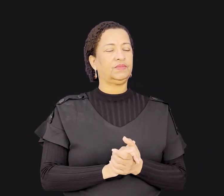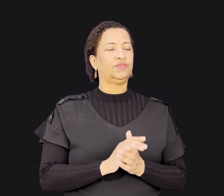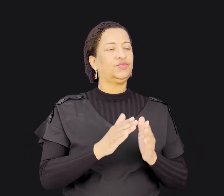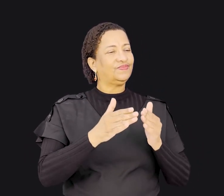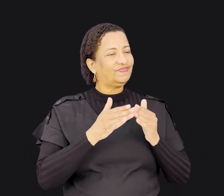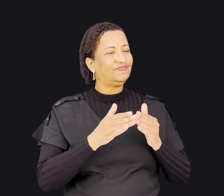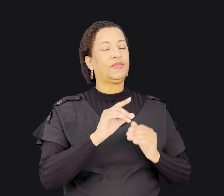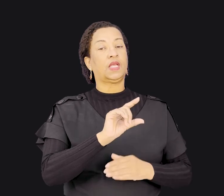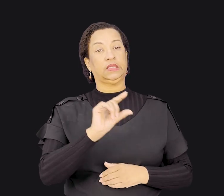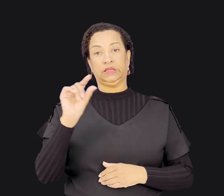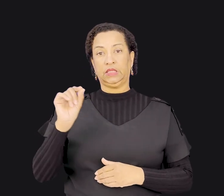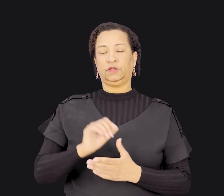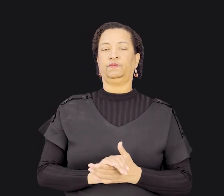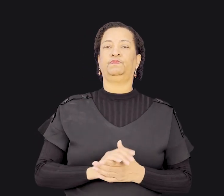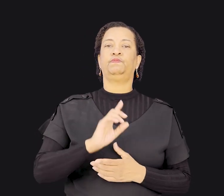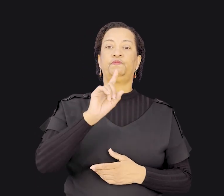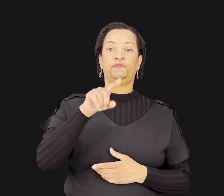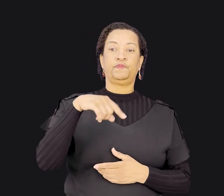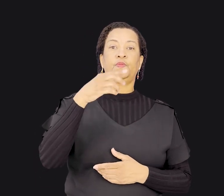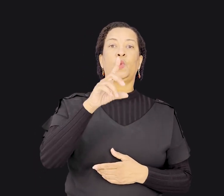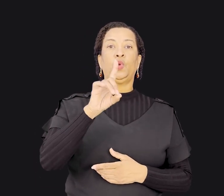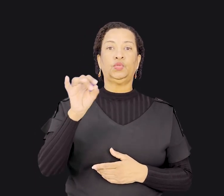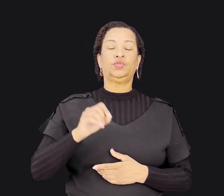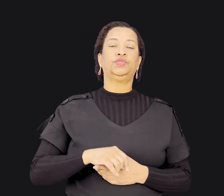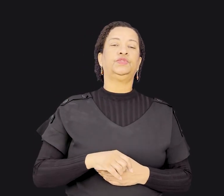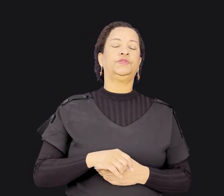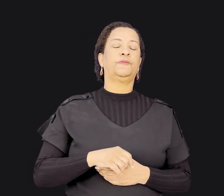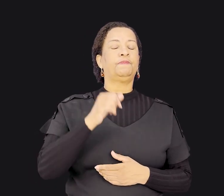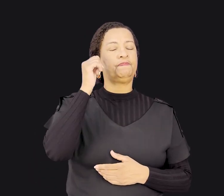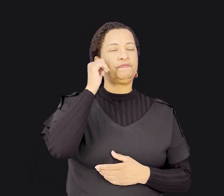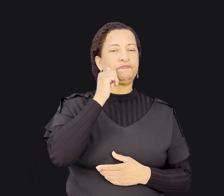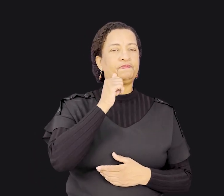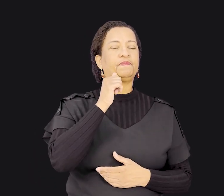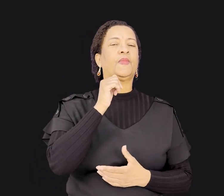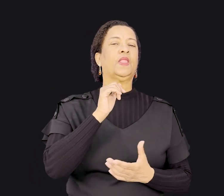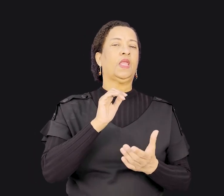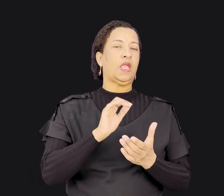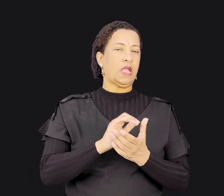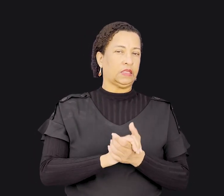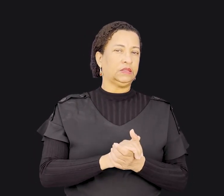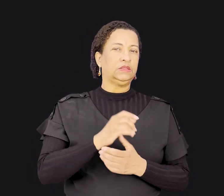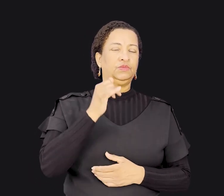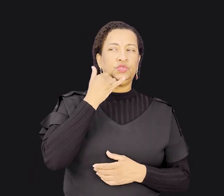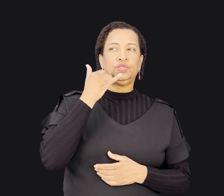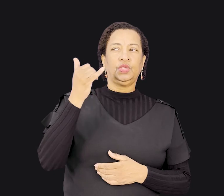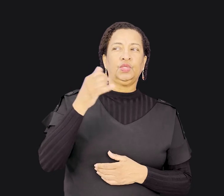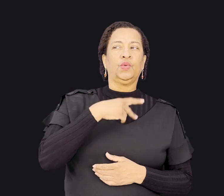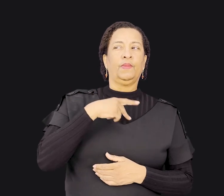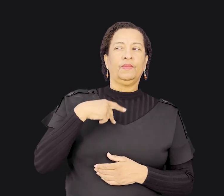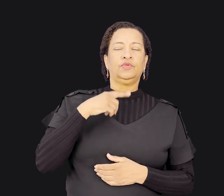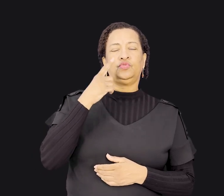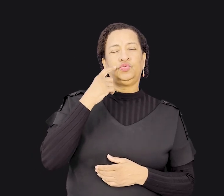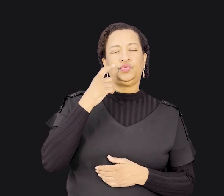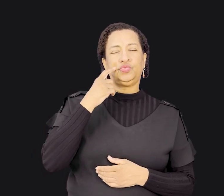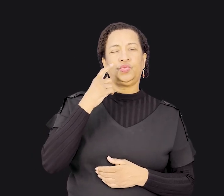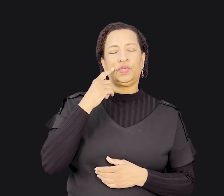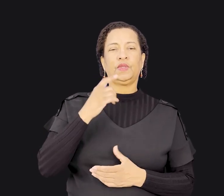saíram. No outro dia, a esposa ligou para o pastor chorando e ouviu do pastor: "Tenho certeza que o seu marido a